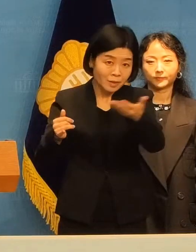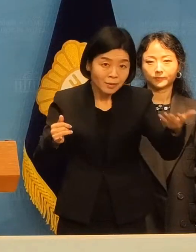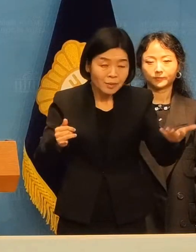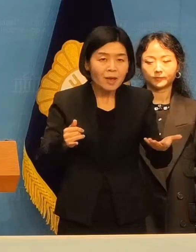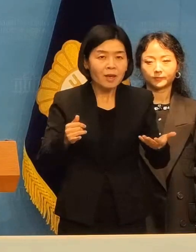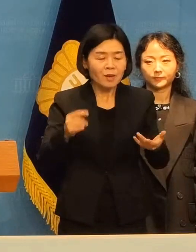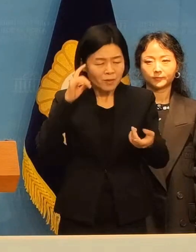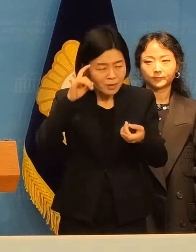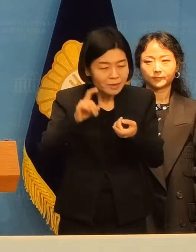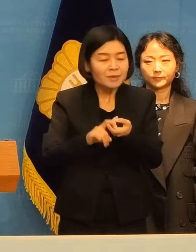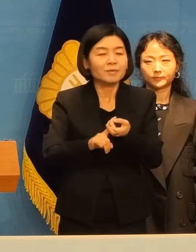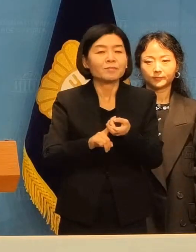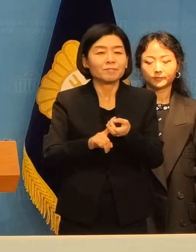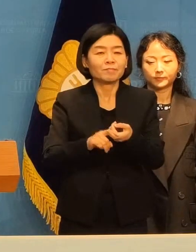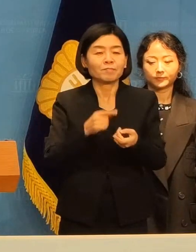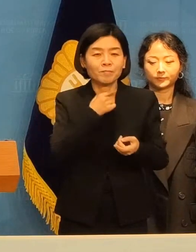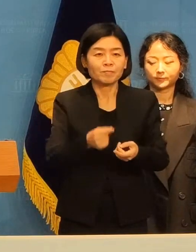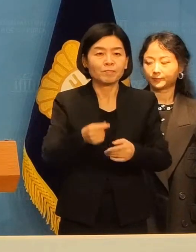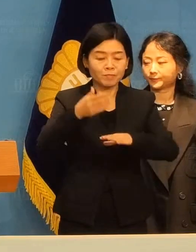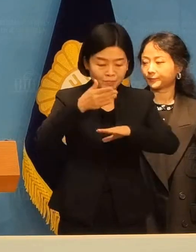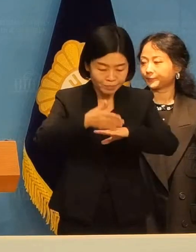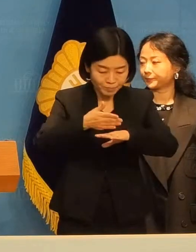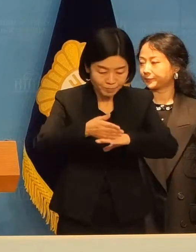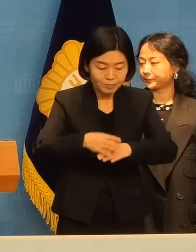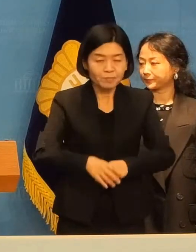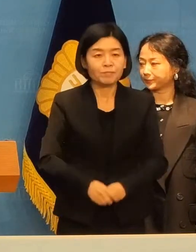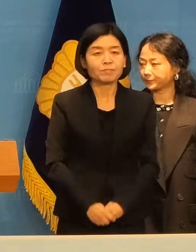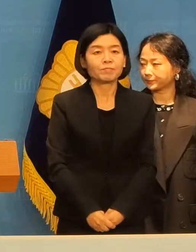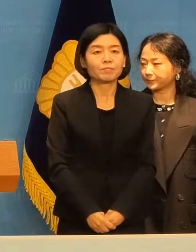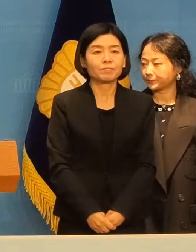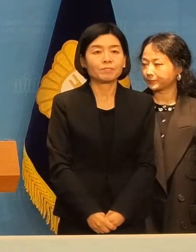성원을 기대합니다. 감사합니다.